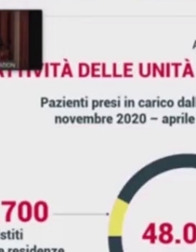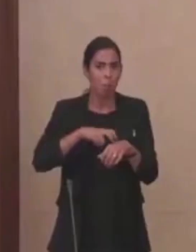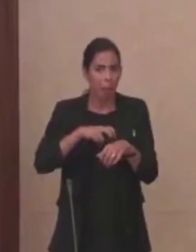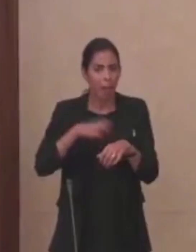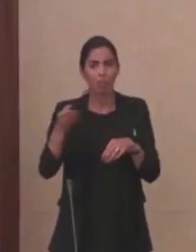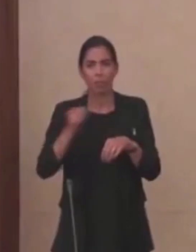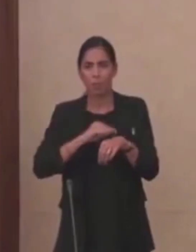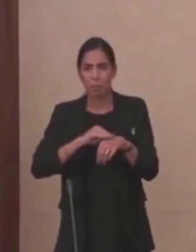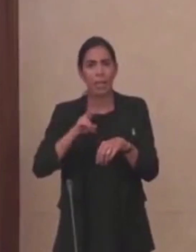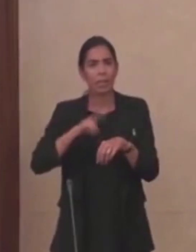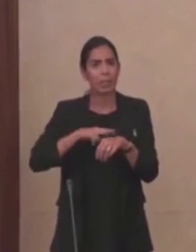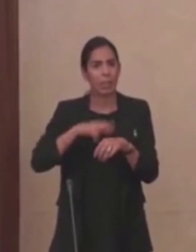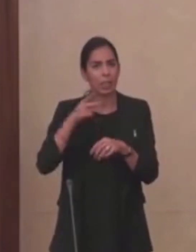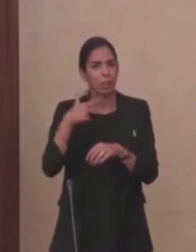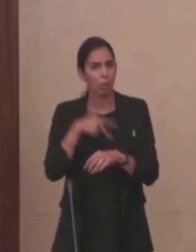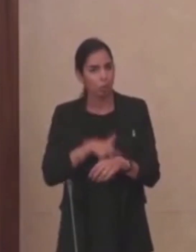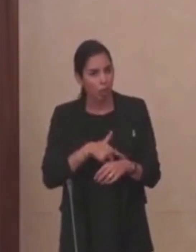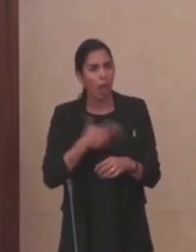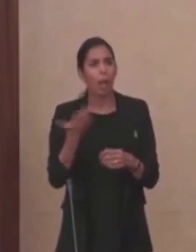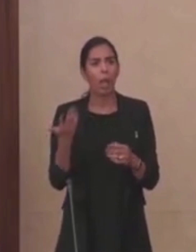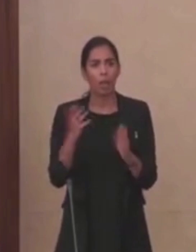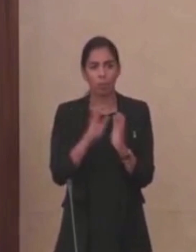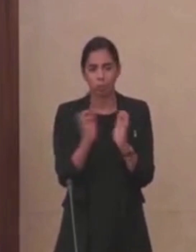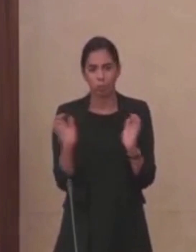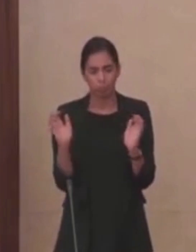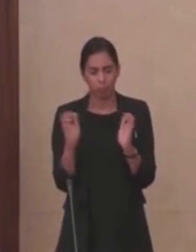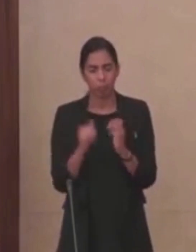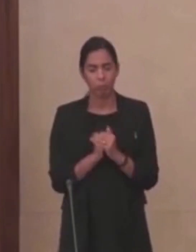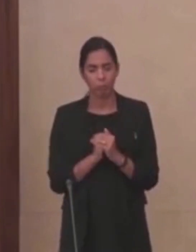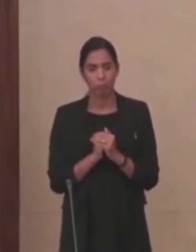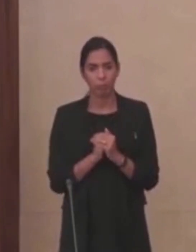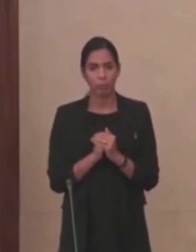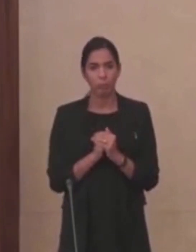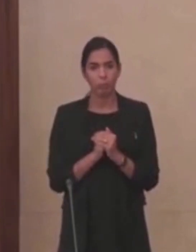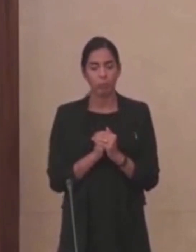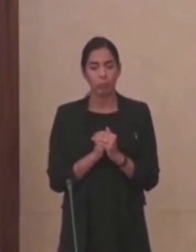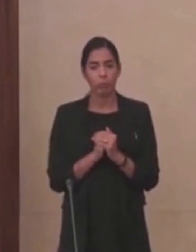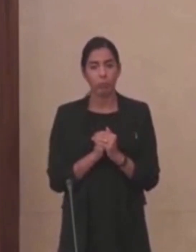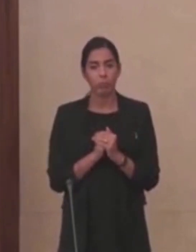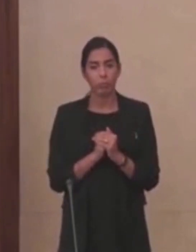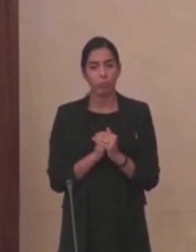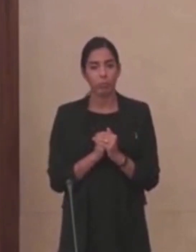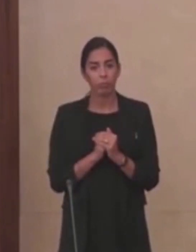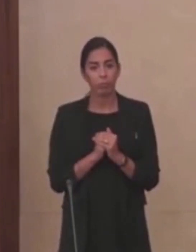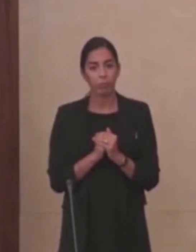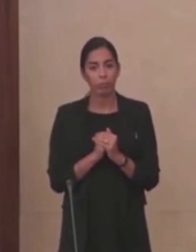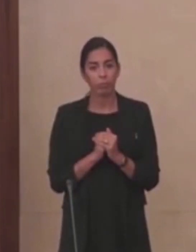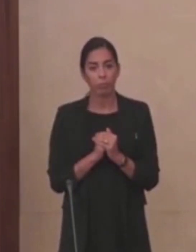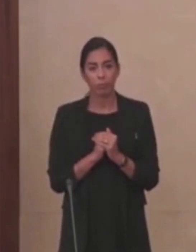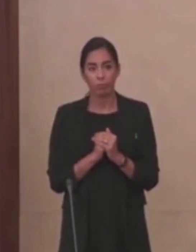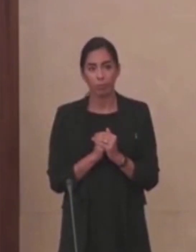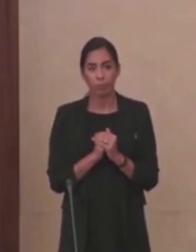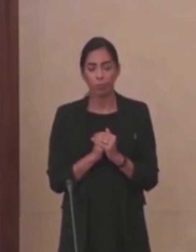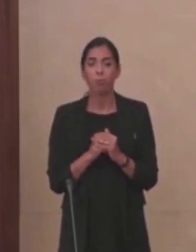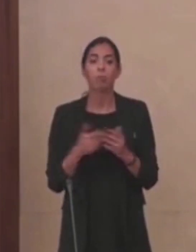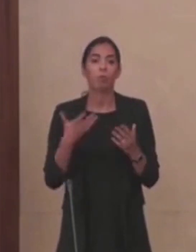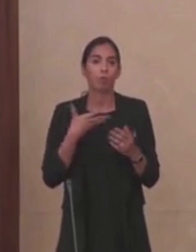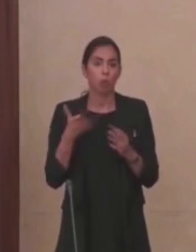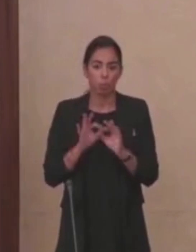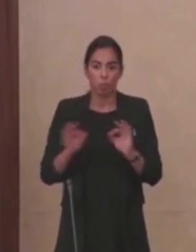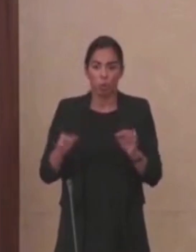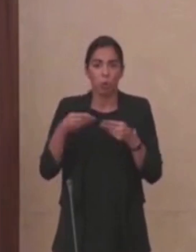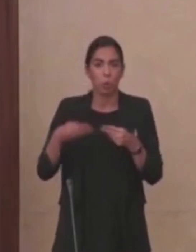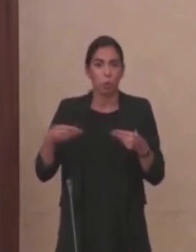sont formés par des groupes de médecins, d'infirmiers, d'assistants sociaux, etc. Tous